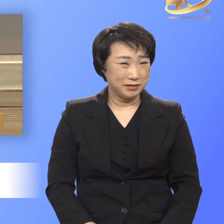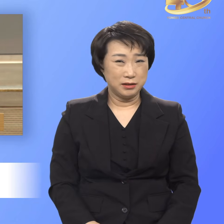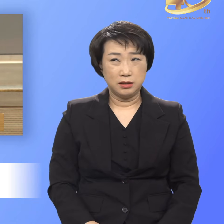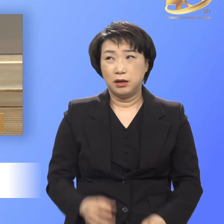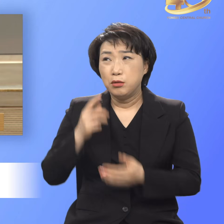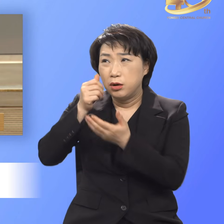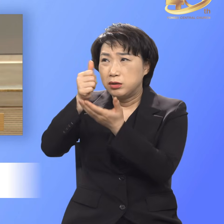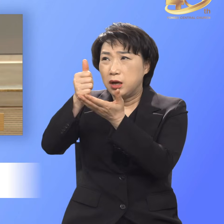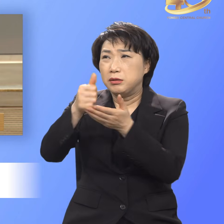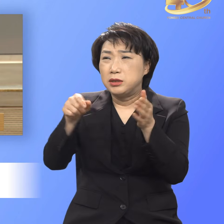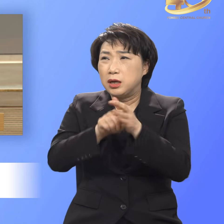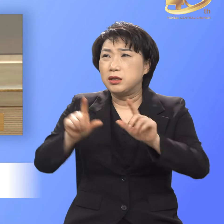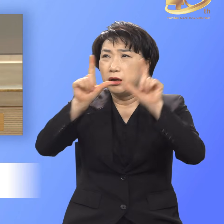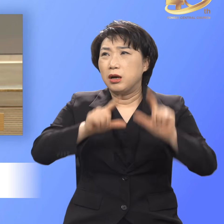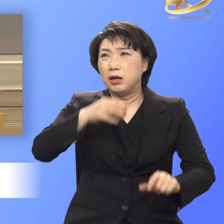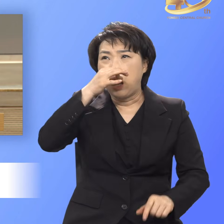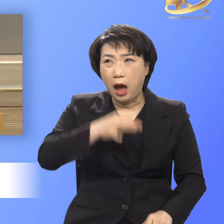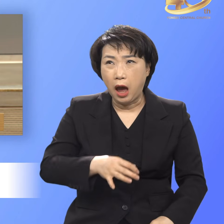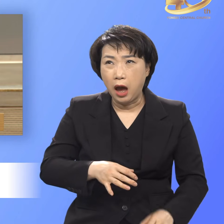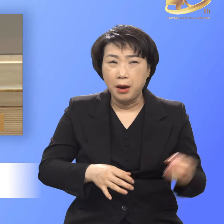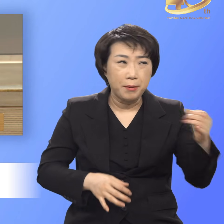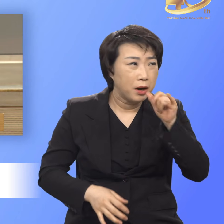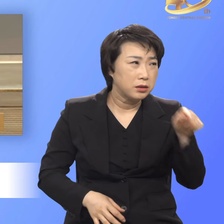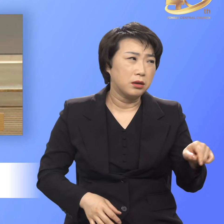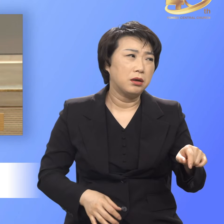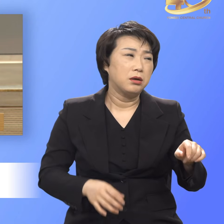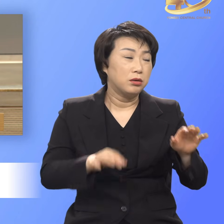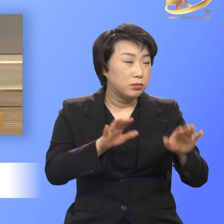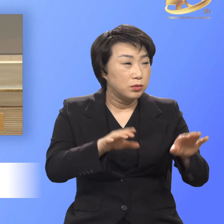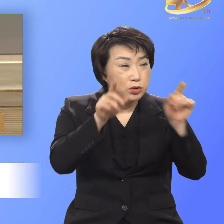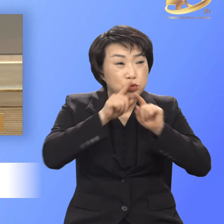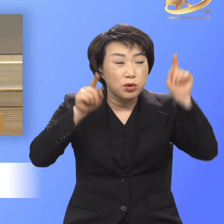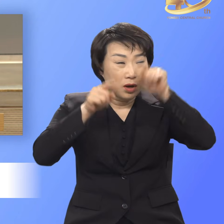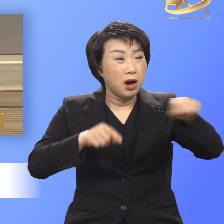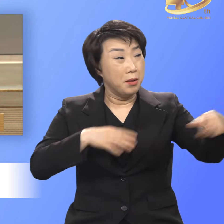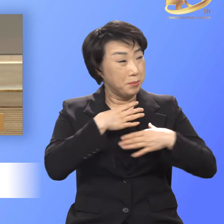목사님 신앙생활이 힘들어요. 지옥은 편하냐?